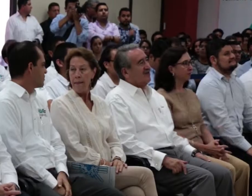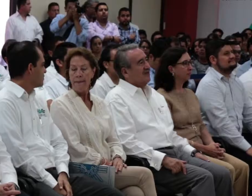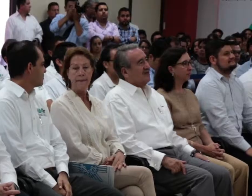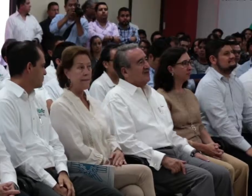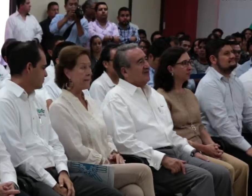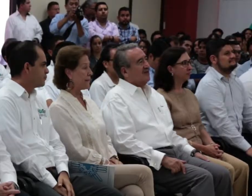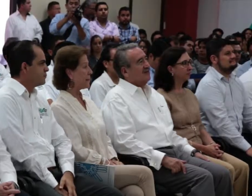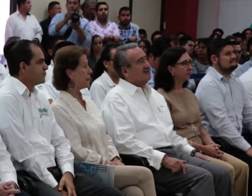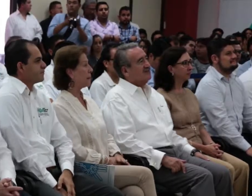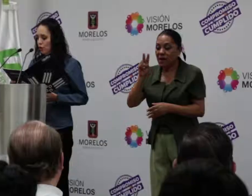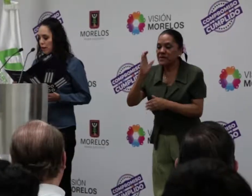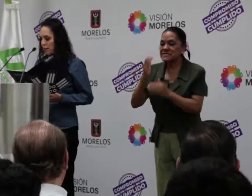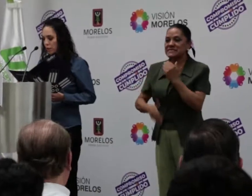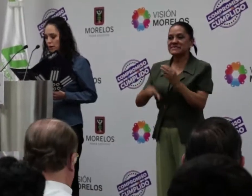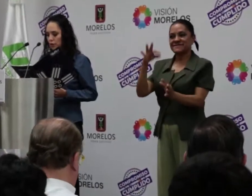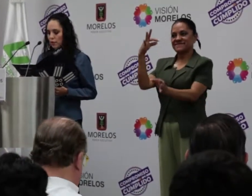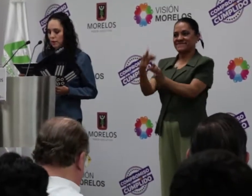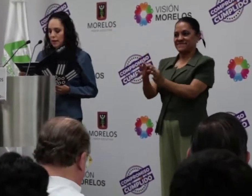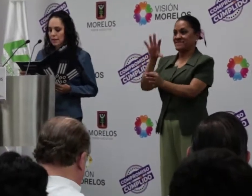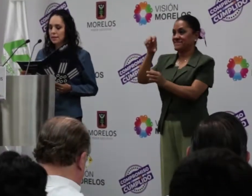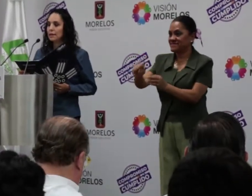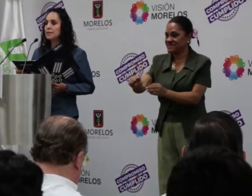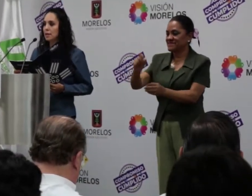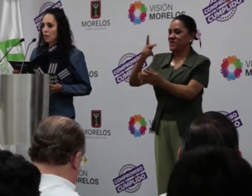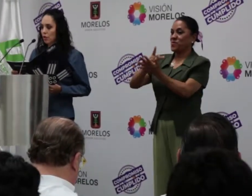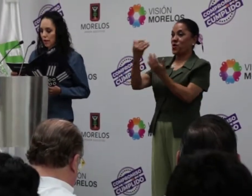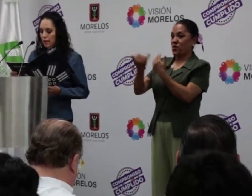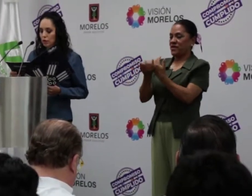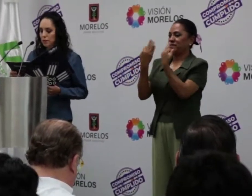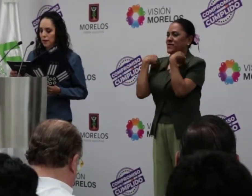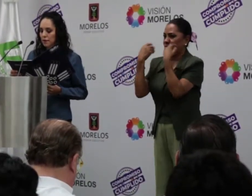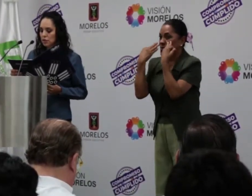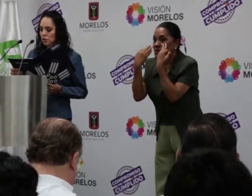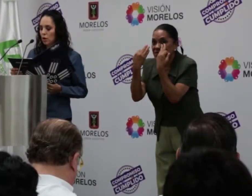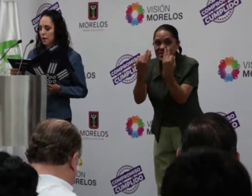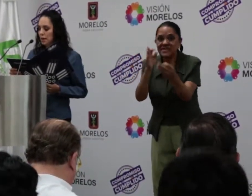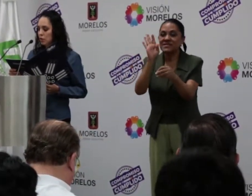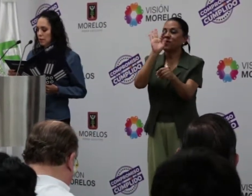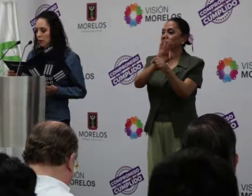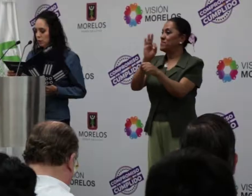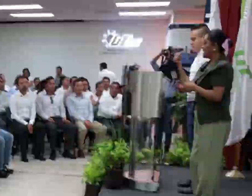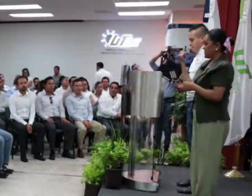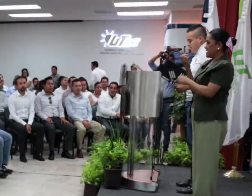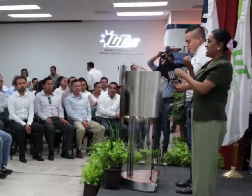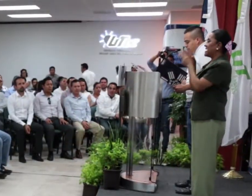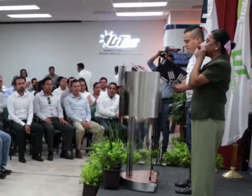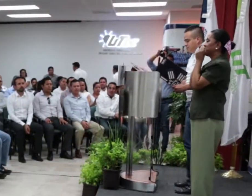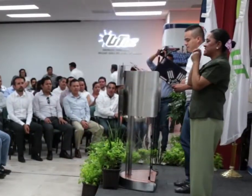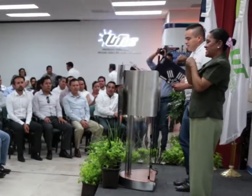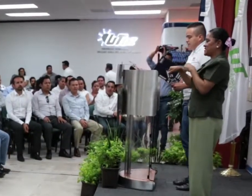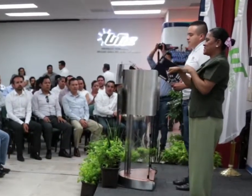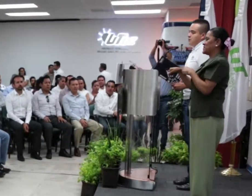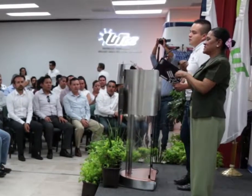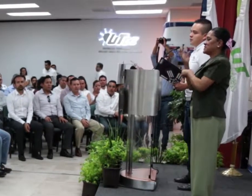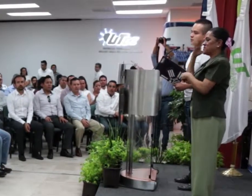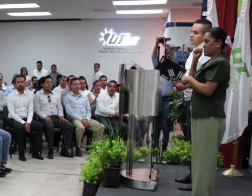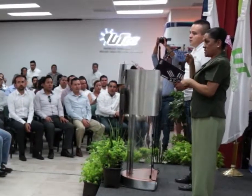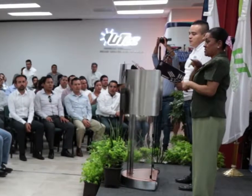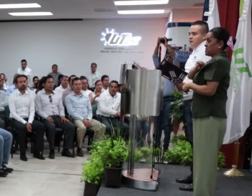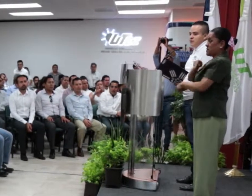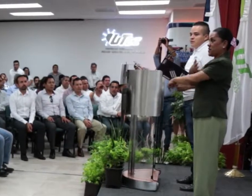El motivo por el cual estamos aquí, logro del proyecto y ser testigo de los beneficios que obtienen los alumnos. Es para mí